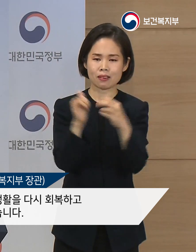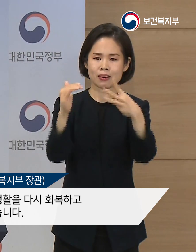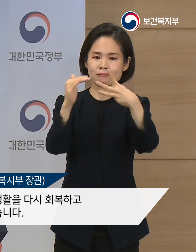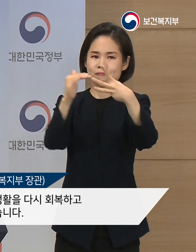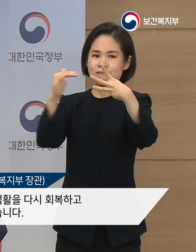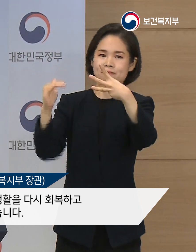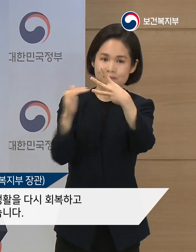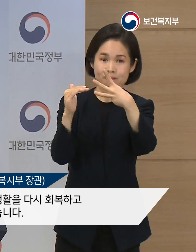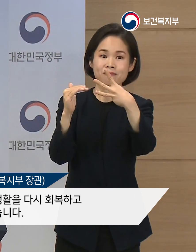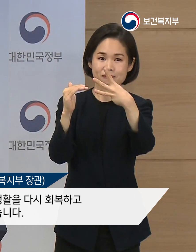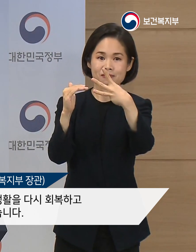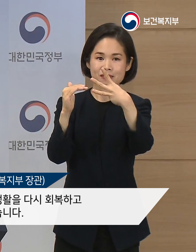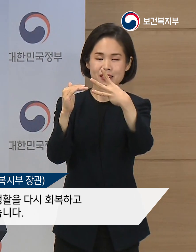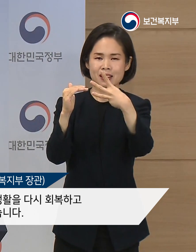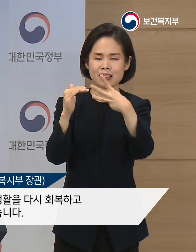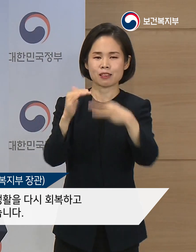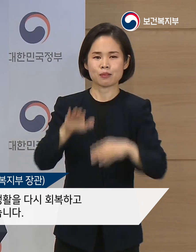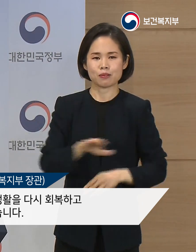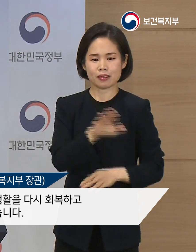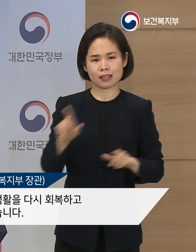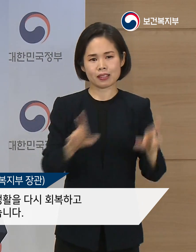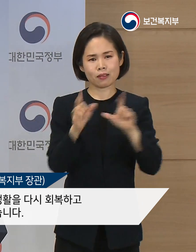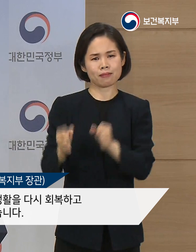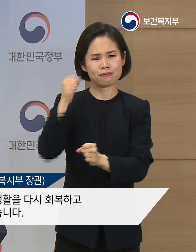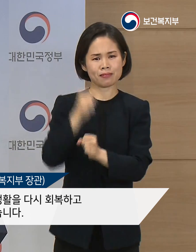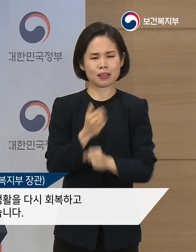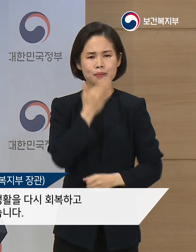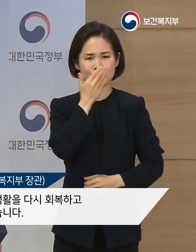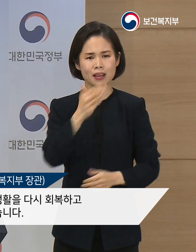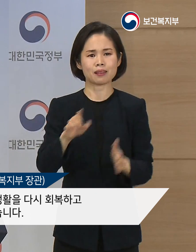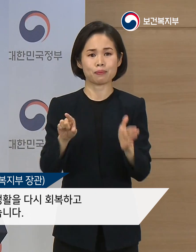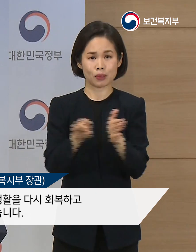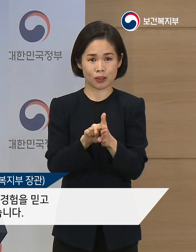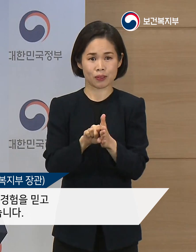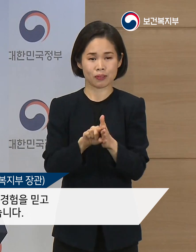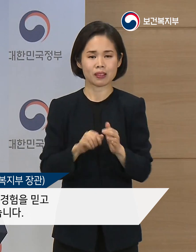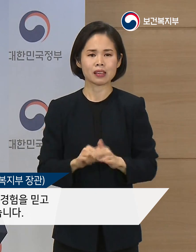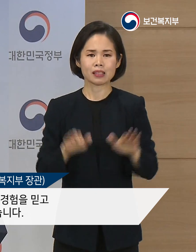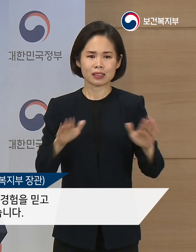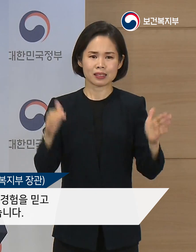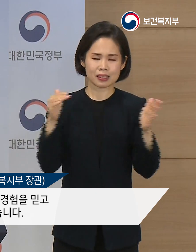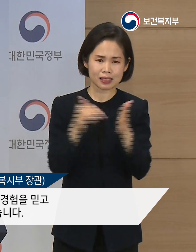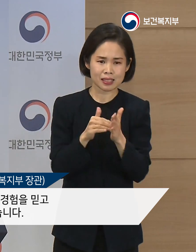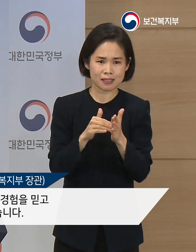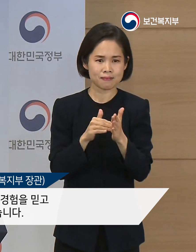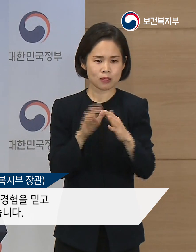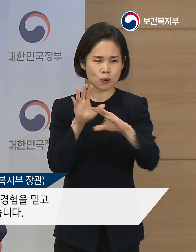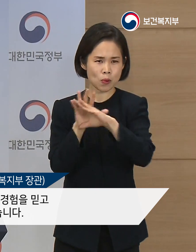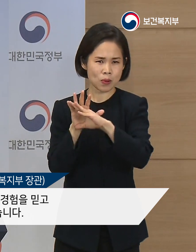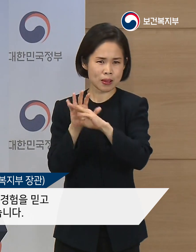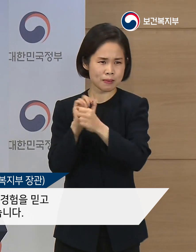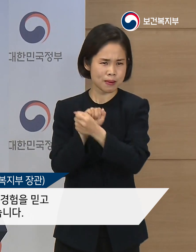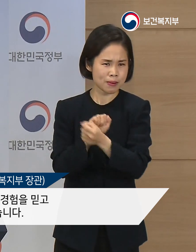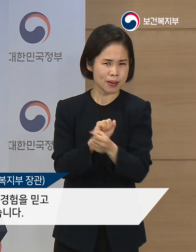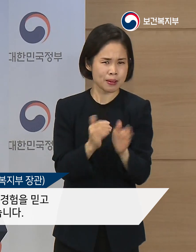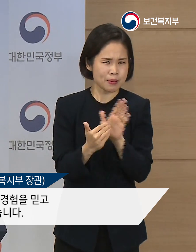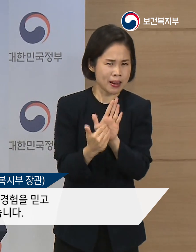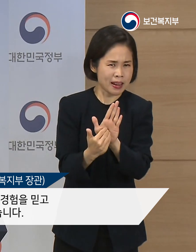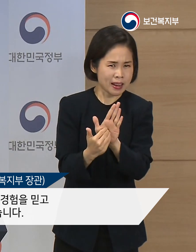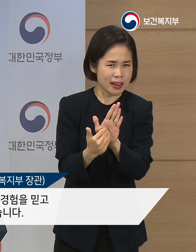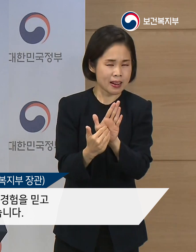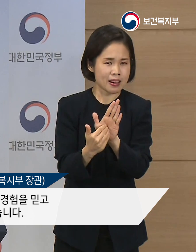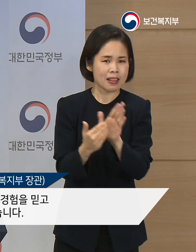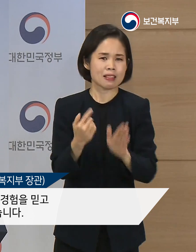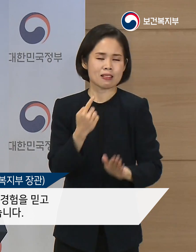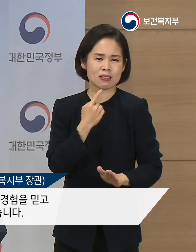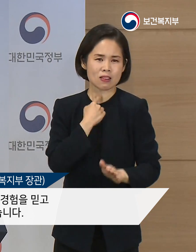회복하고 생활 방역 체계로 갈 수 있을 것이라고 믿습니다. 지금까지 성공적으로 대처해왔던